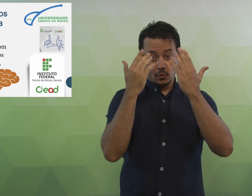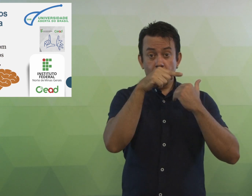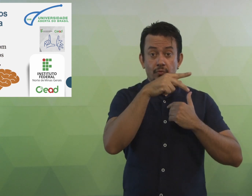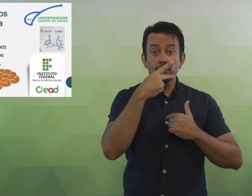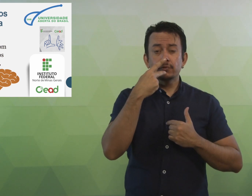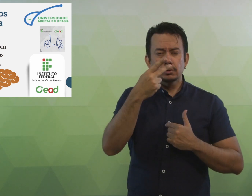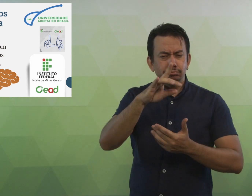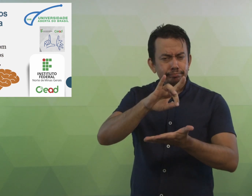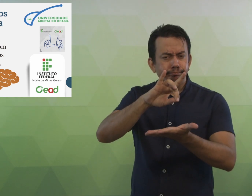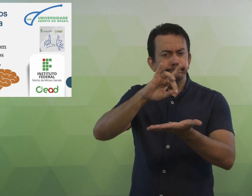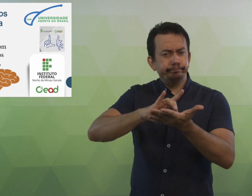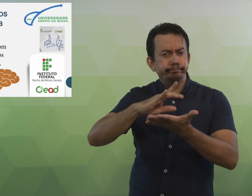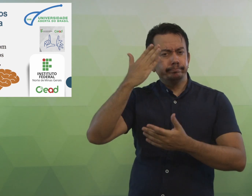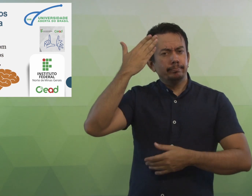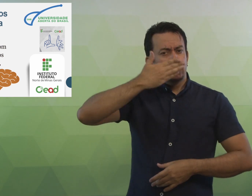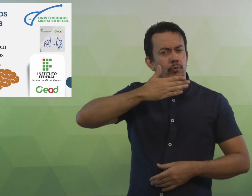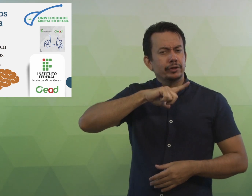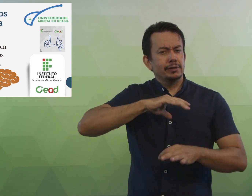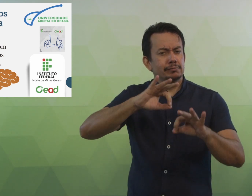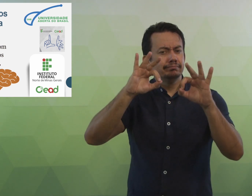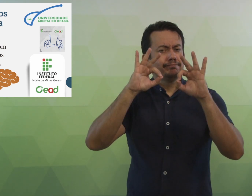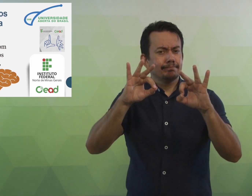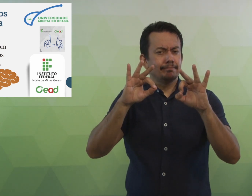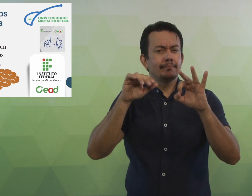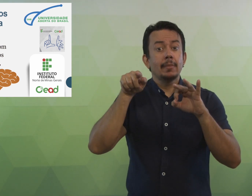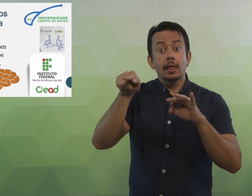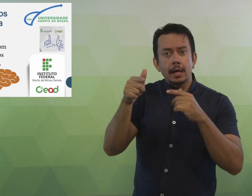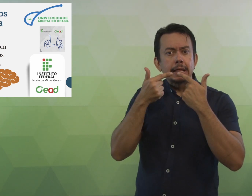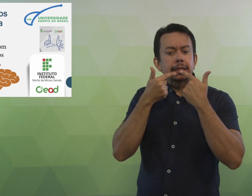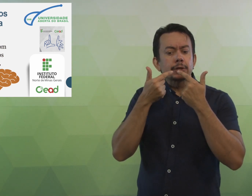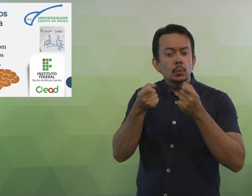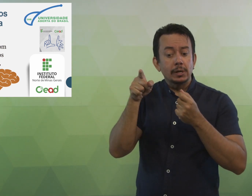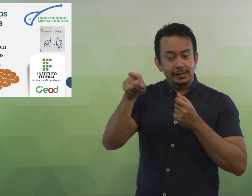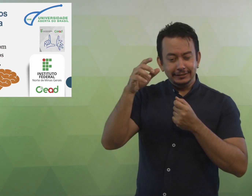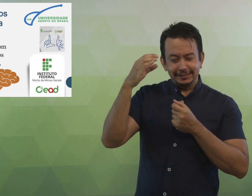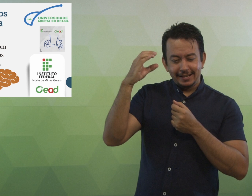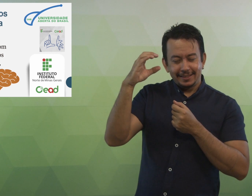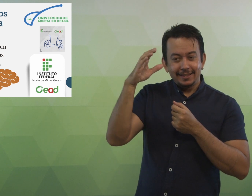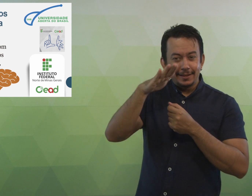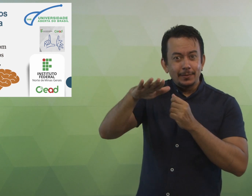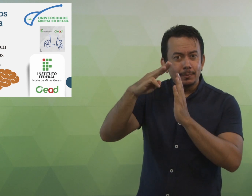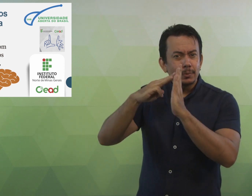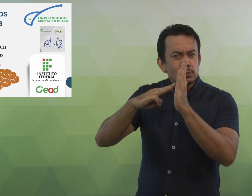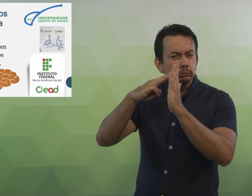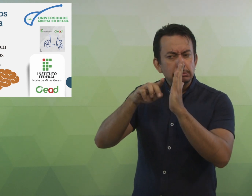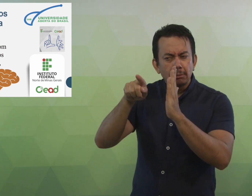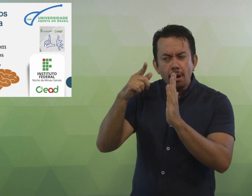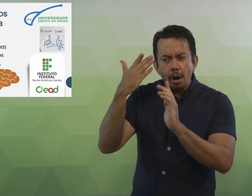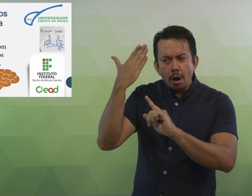Os pesquisadores na área de psicologia, eles